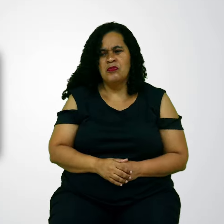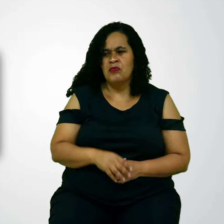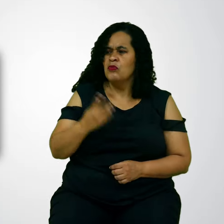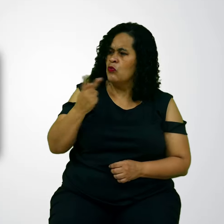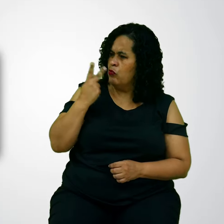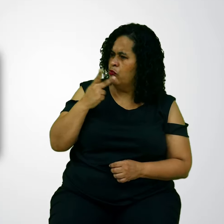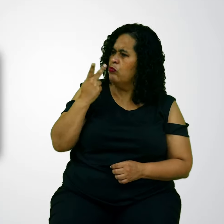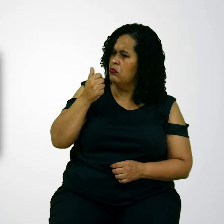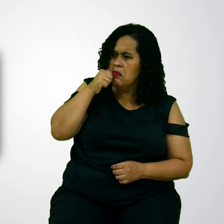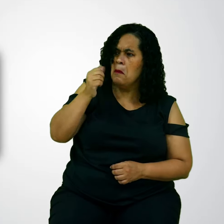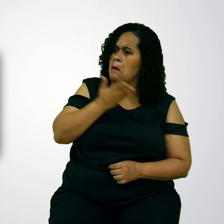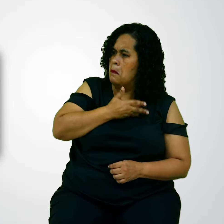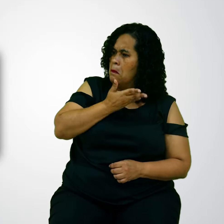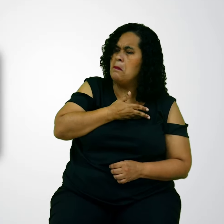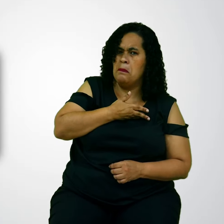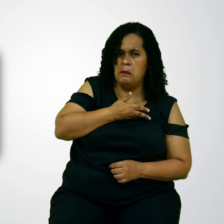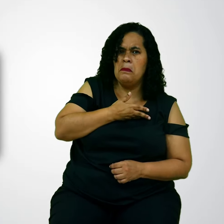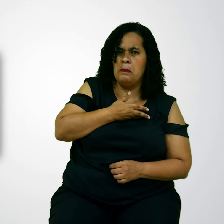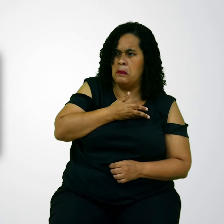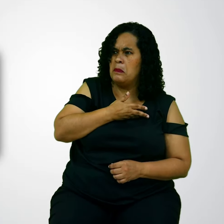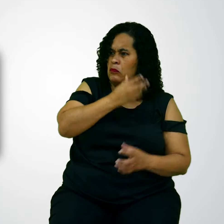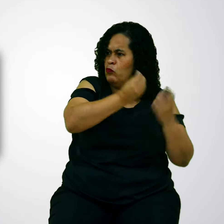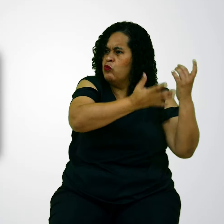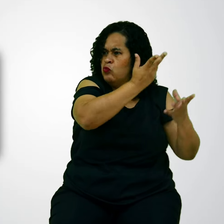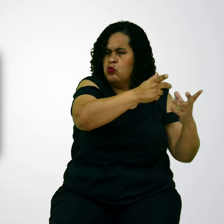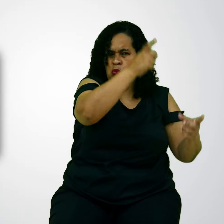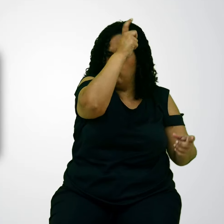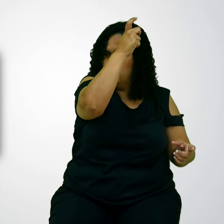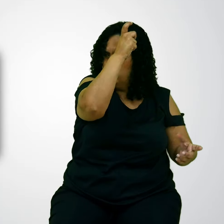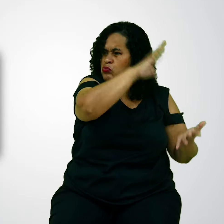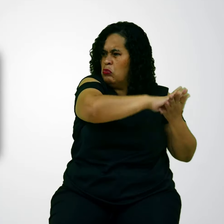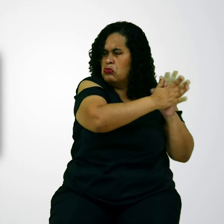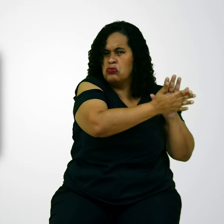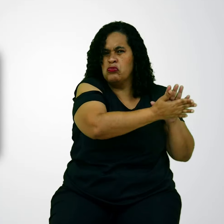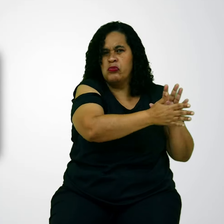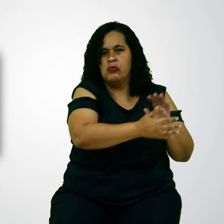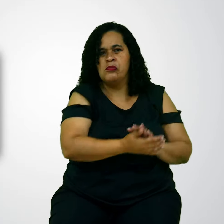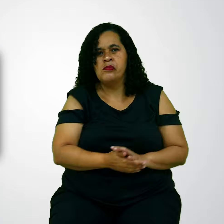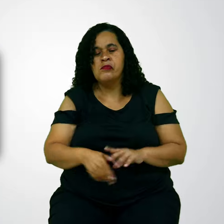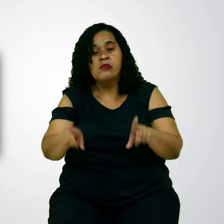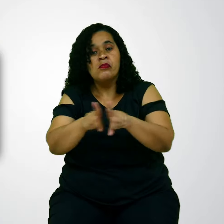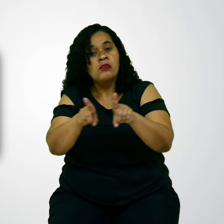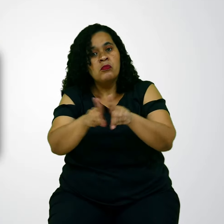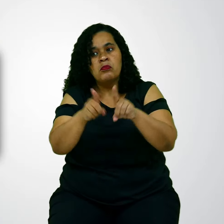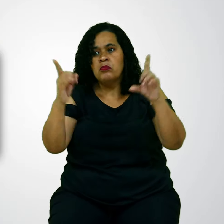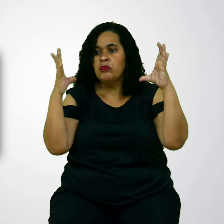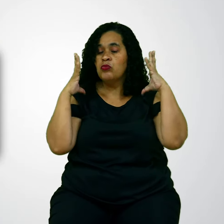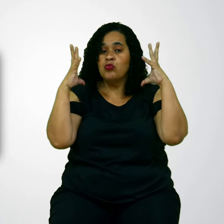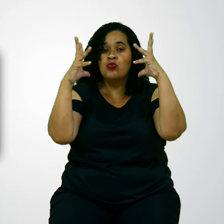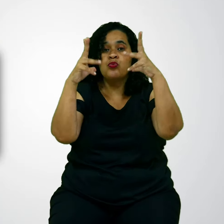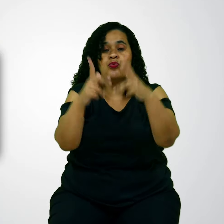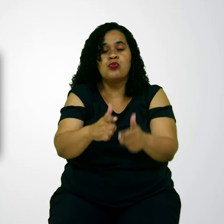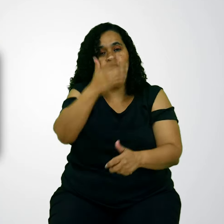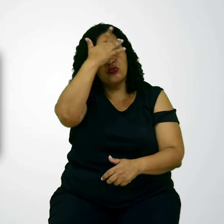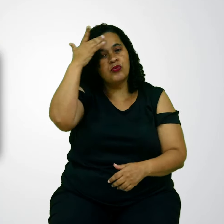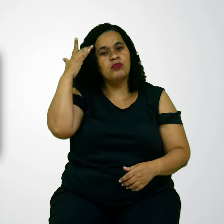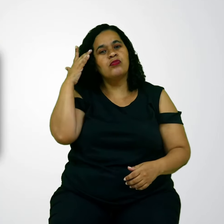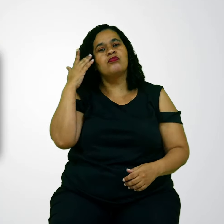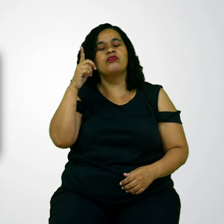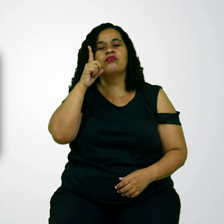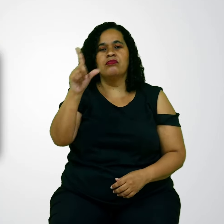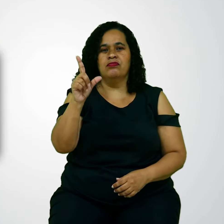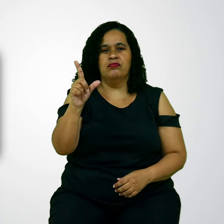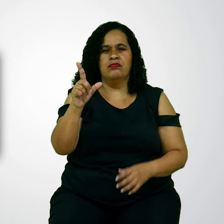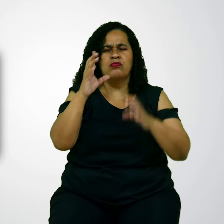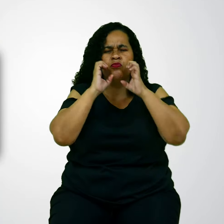amiguinha. Se a Ana consegue falar, você consegue, eu consigo. Eu acho que o nosso desafio é pregar o evangelho simples. A